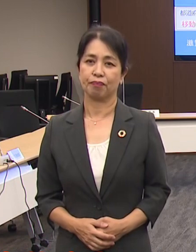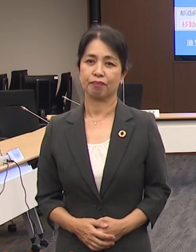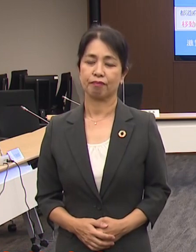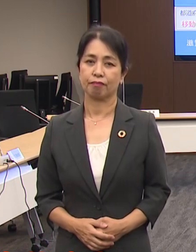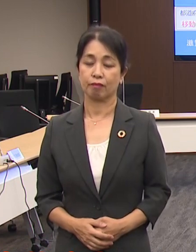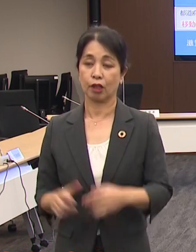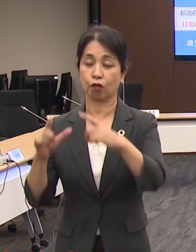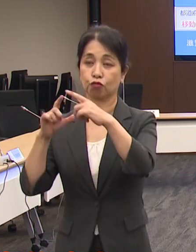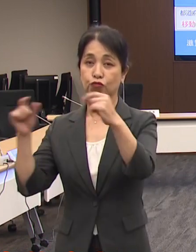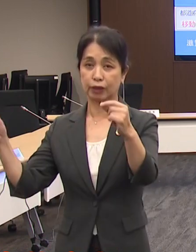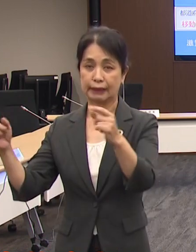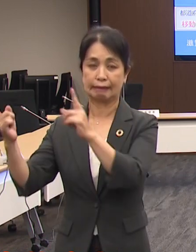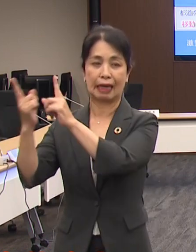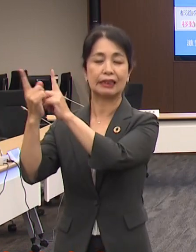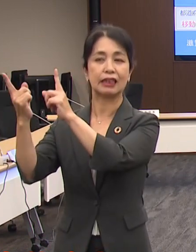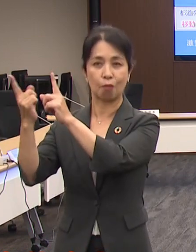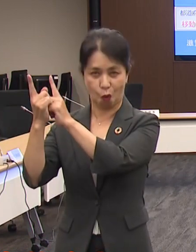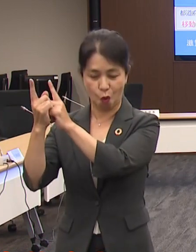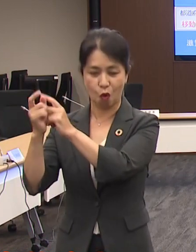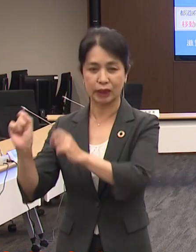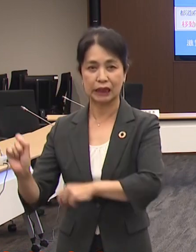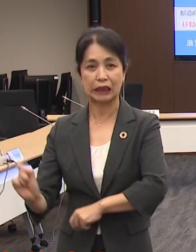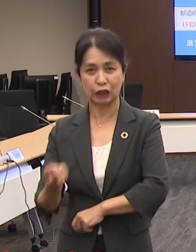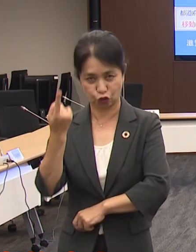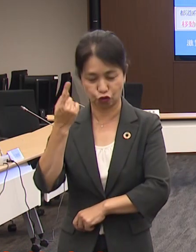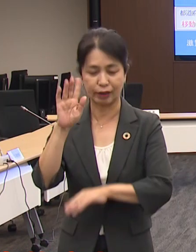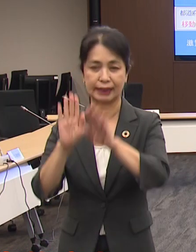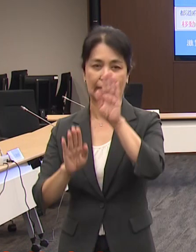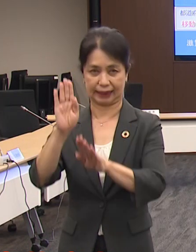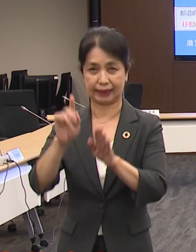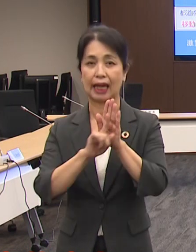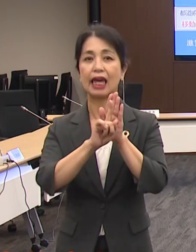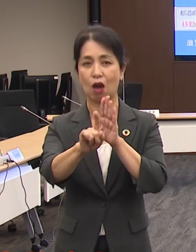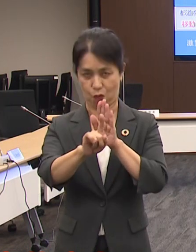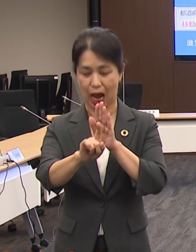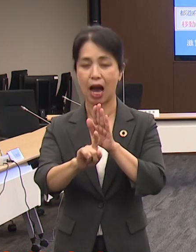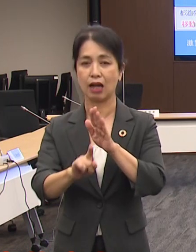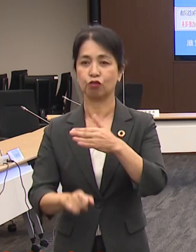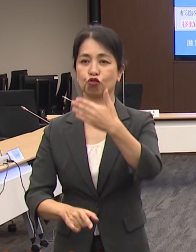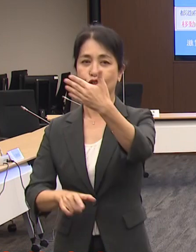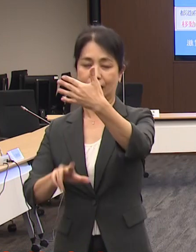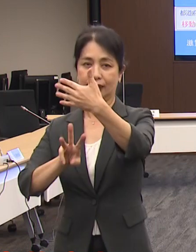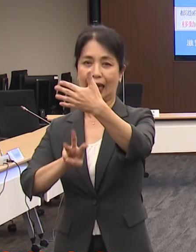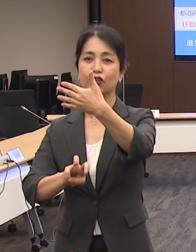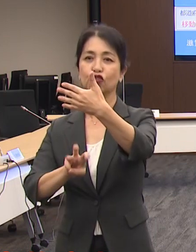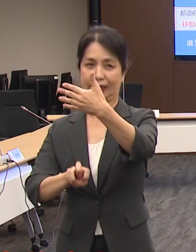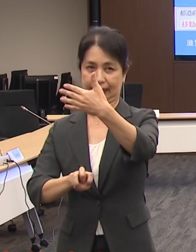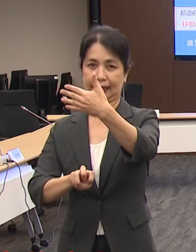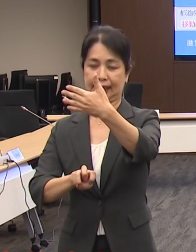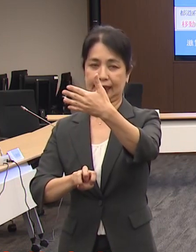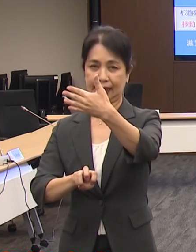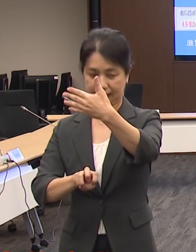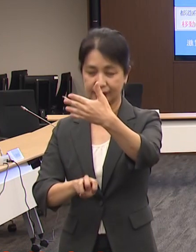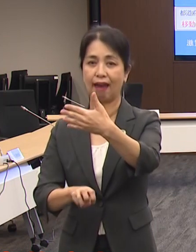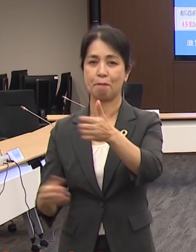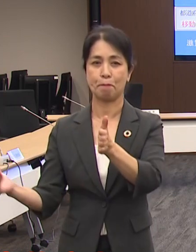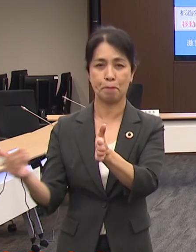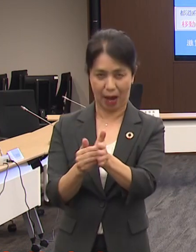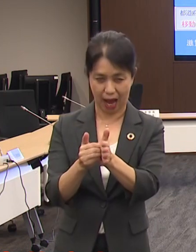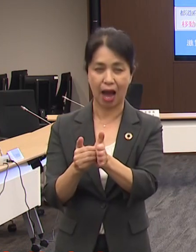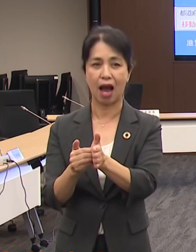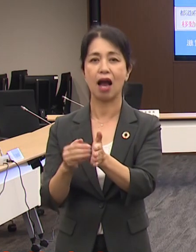国に対しても緊急事態宣言は9月30日をもって解除すること、またその